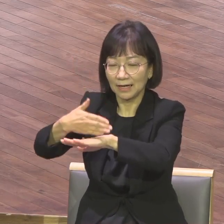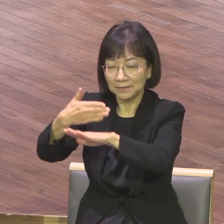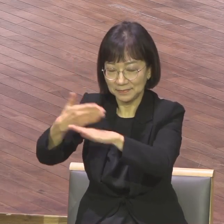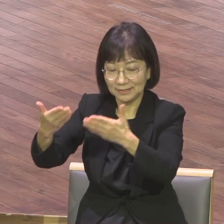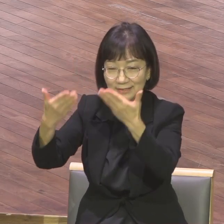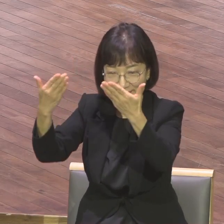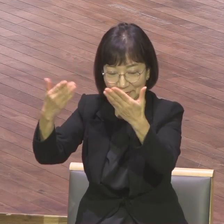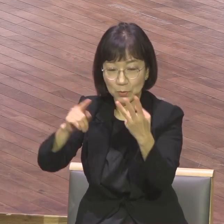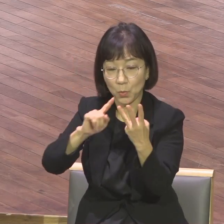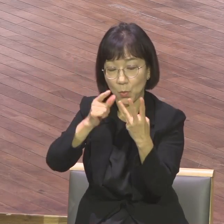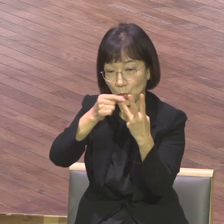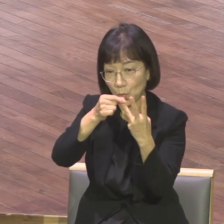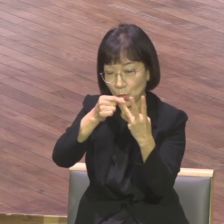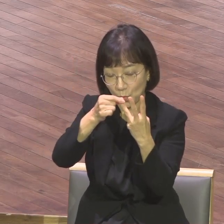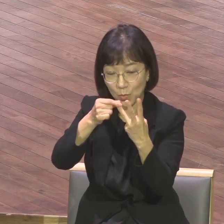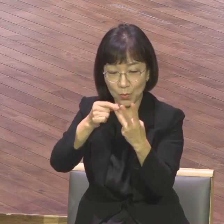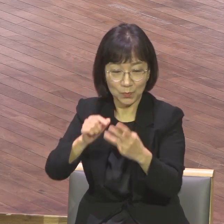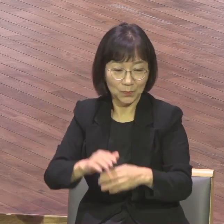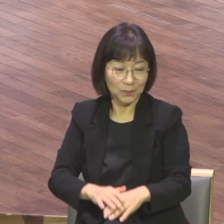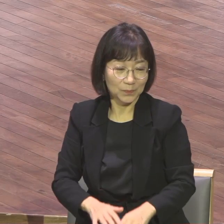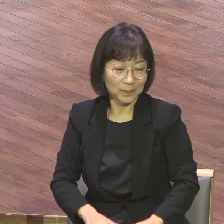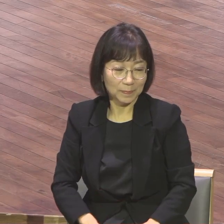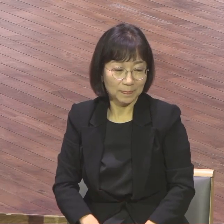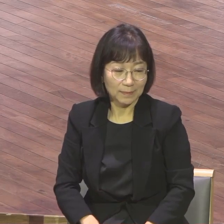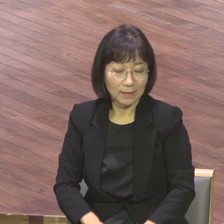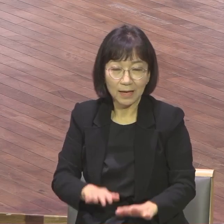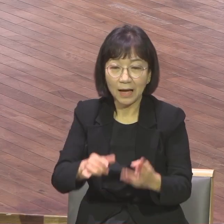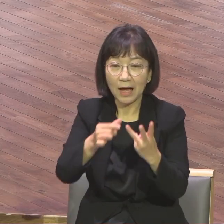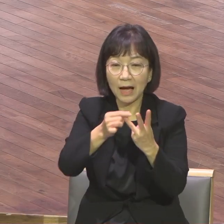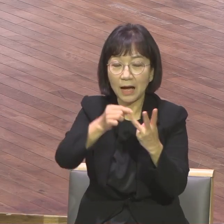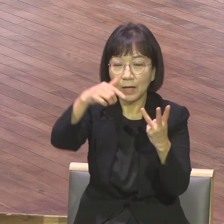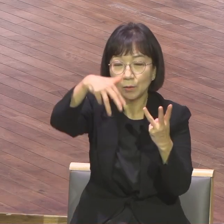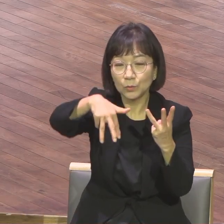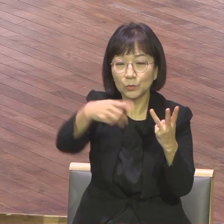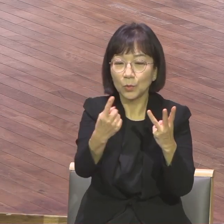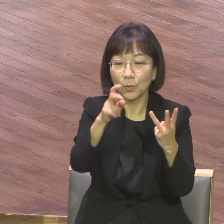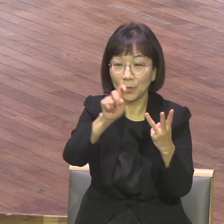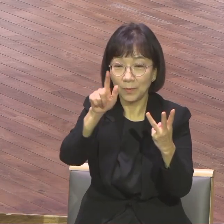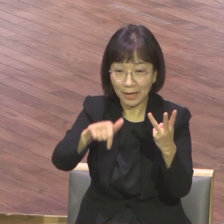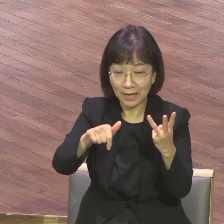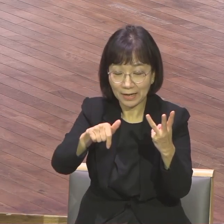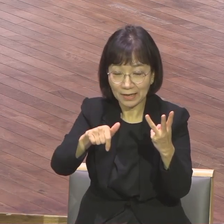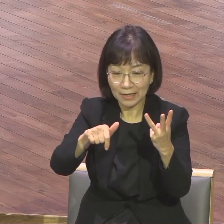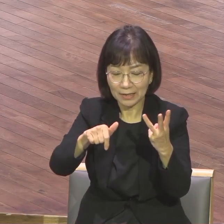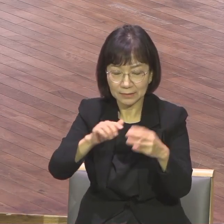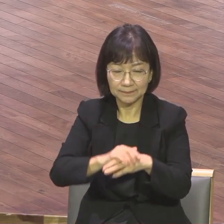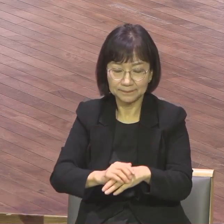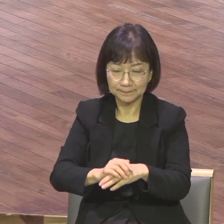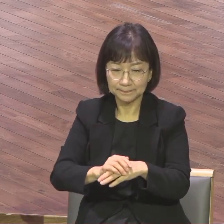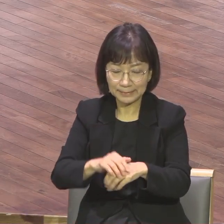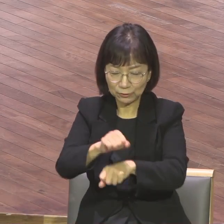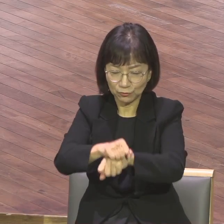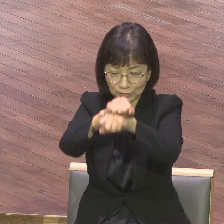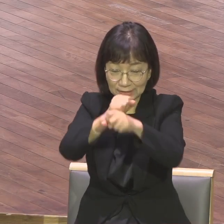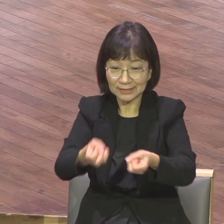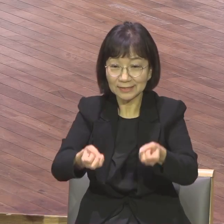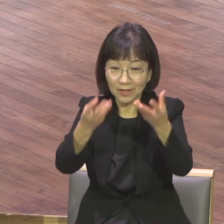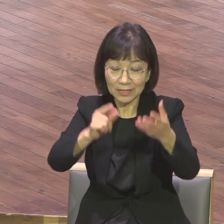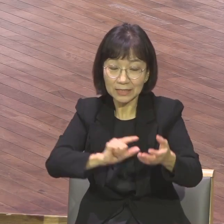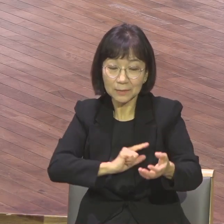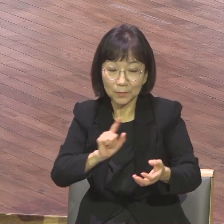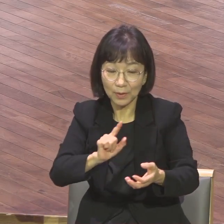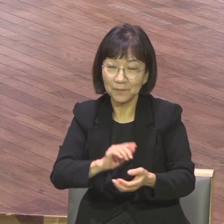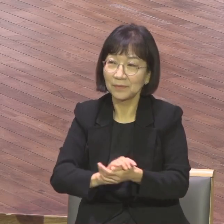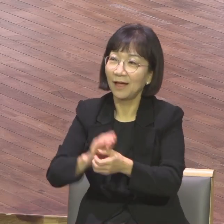그러한 절기입니다. 특별히 이 초막절은 하나님 은혜에 감격하는 마음으로